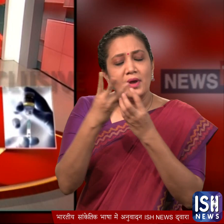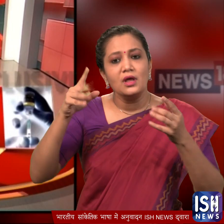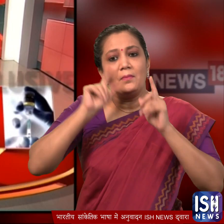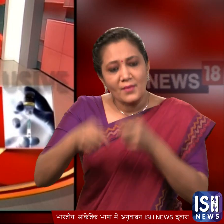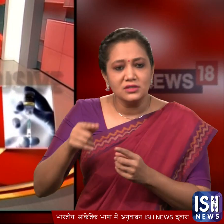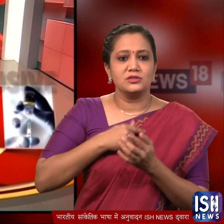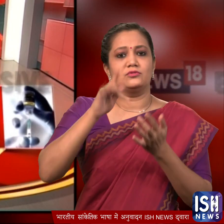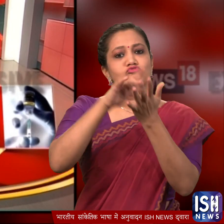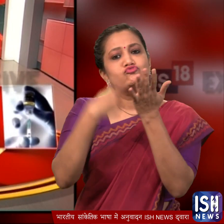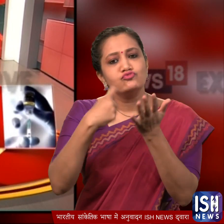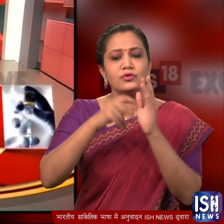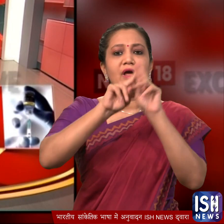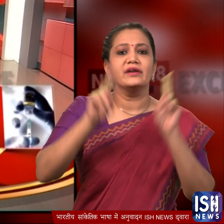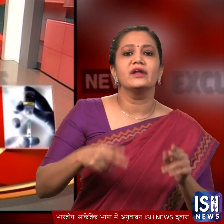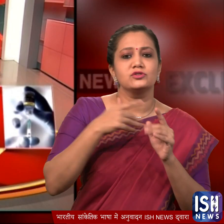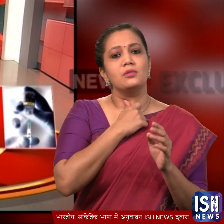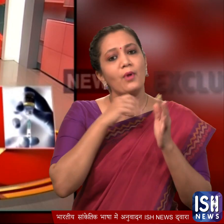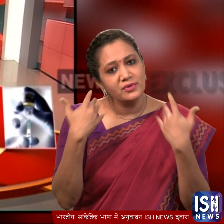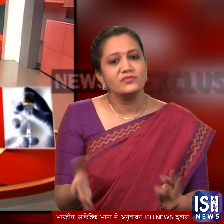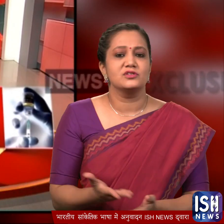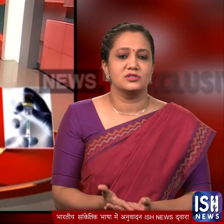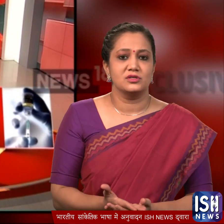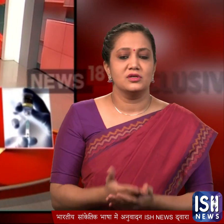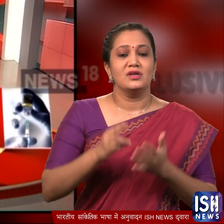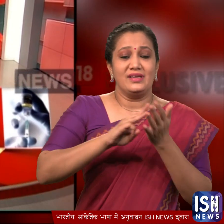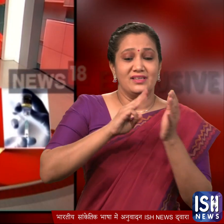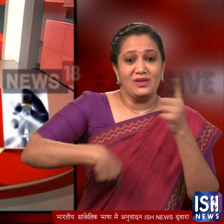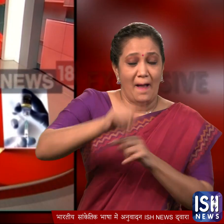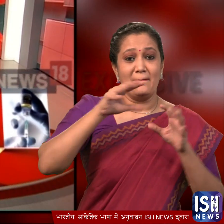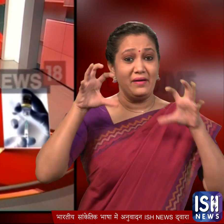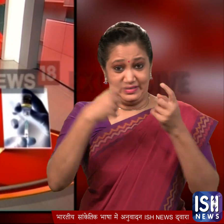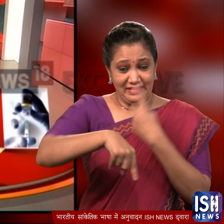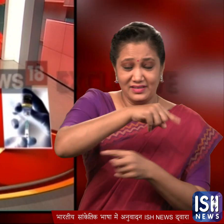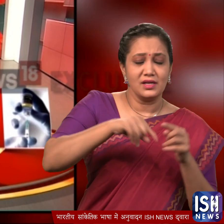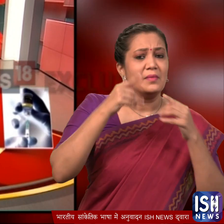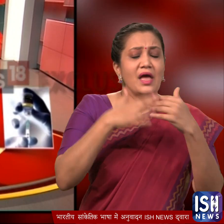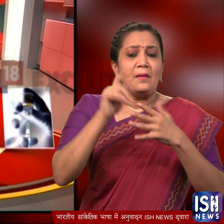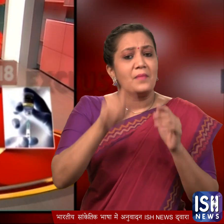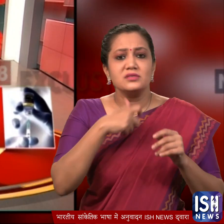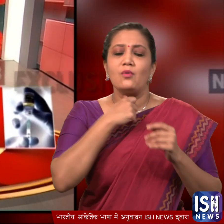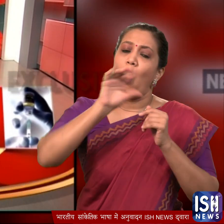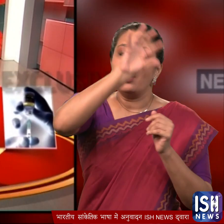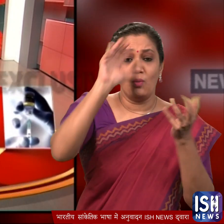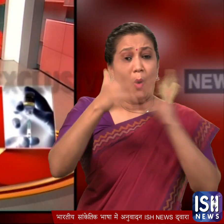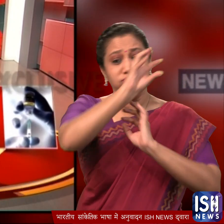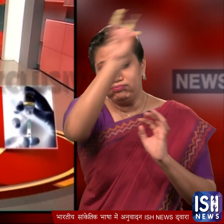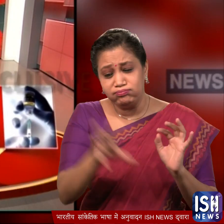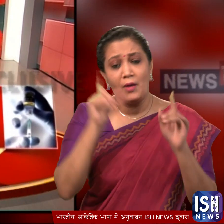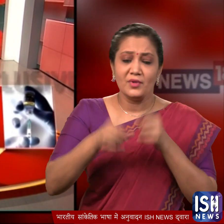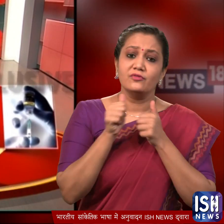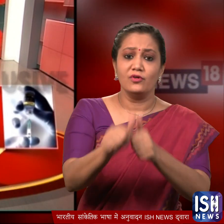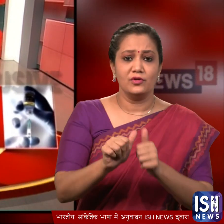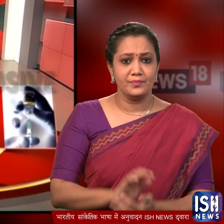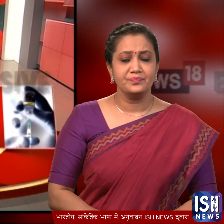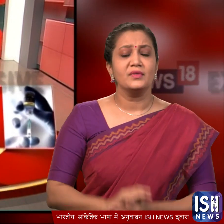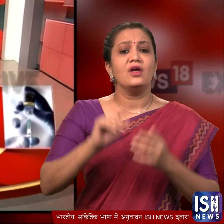देशों को वैक्सीन पहुंचाना एक इंटरनेशनल कमिटमेंट है, यानी मंत्रालय के मुताबिक ऐसा वादा है जिसे कोई भी देश टाल नहीं सकता। हालांकि